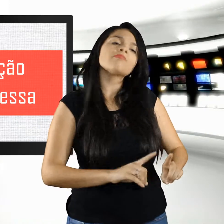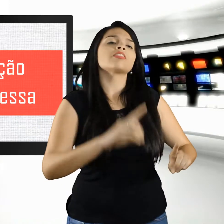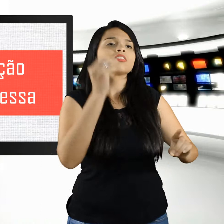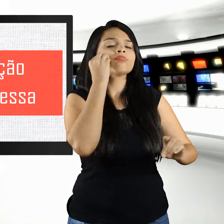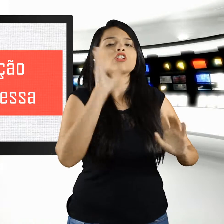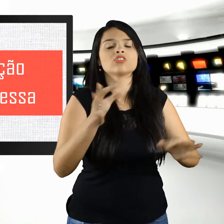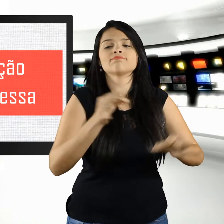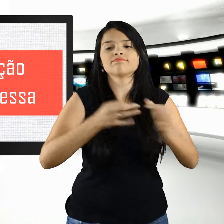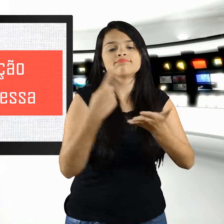número